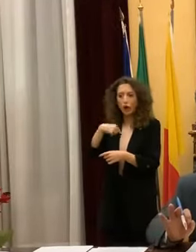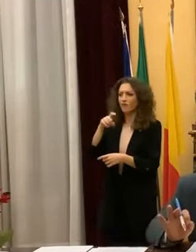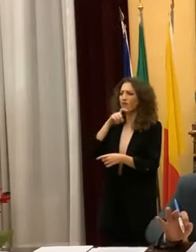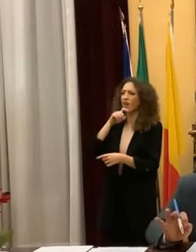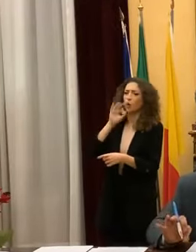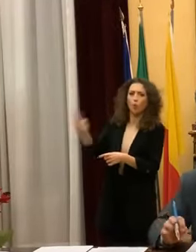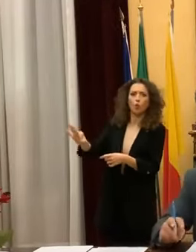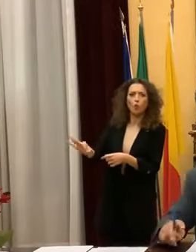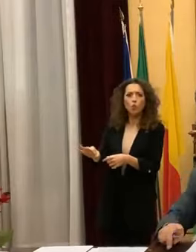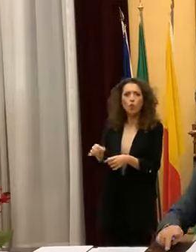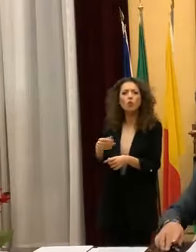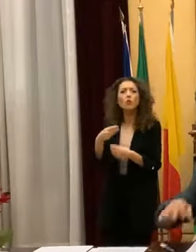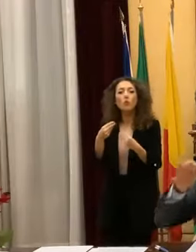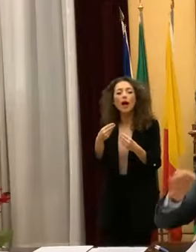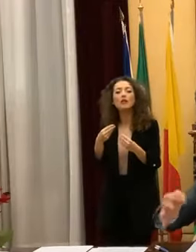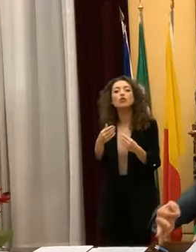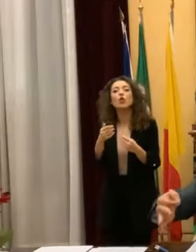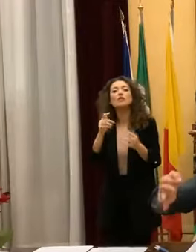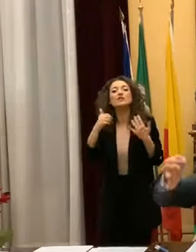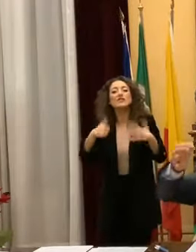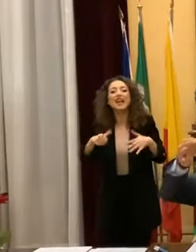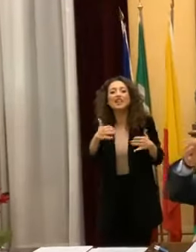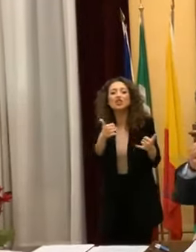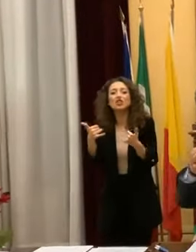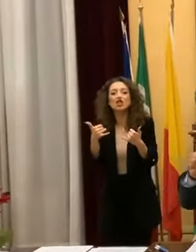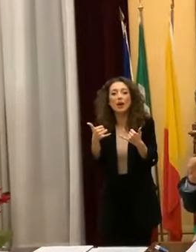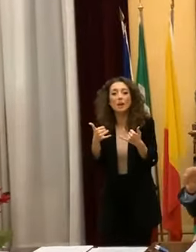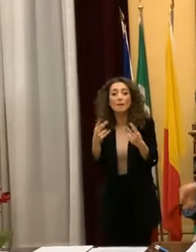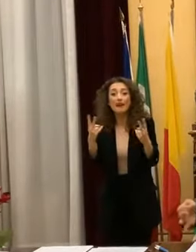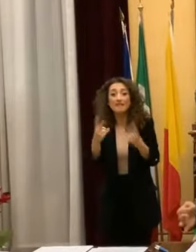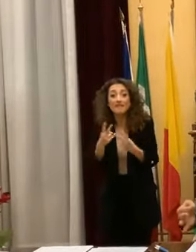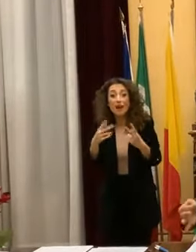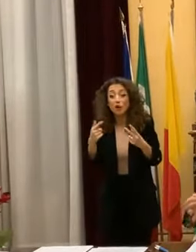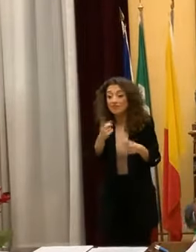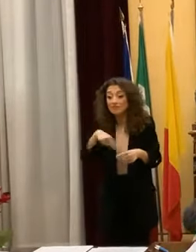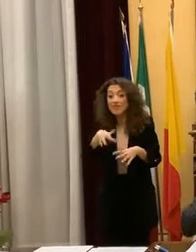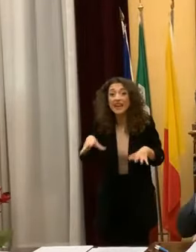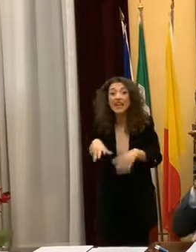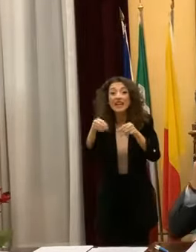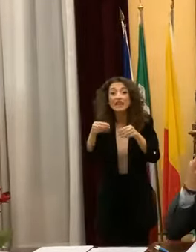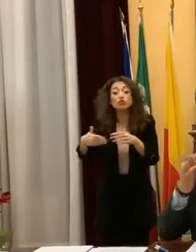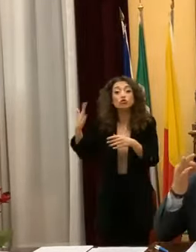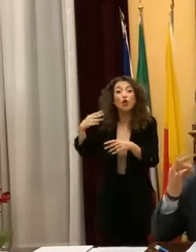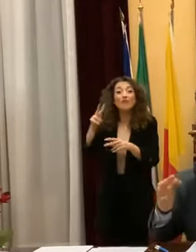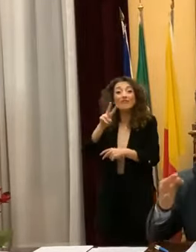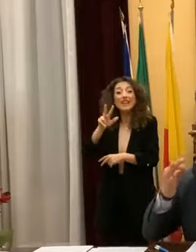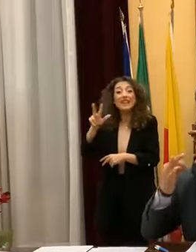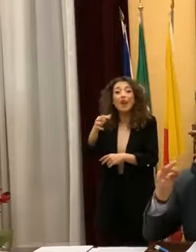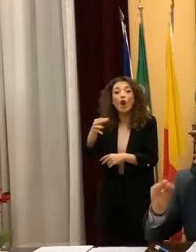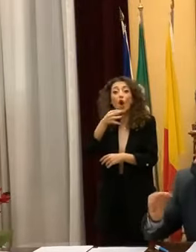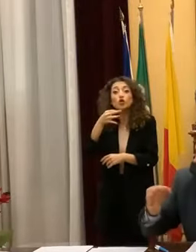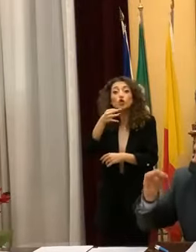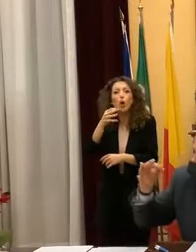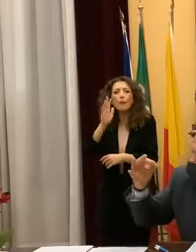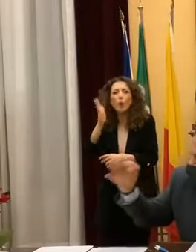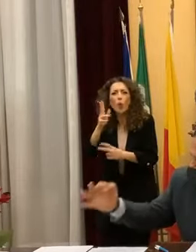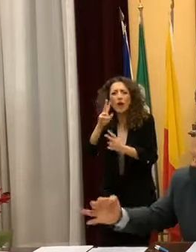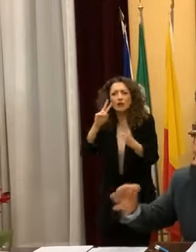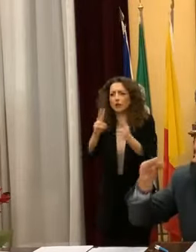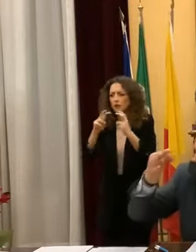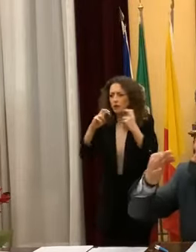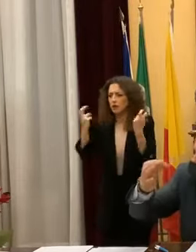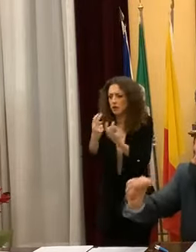di dicembre. Ma noi abbiamo iniziato il 23 di ottobre con oltre 15 incontri, tavoli tecnici,